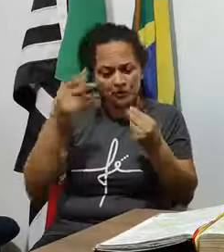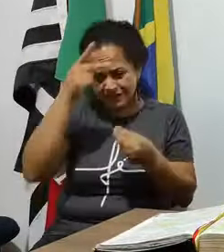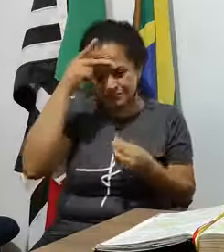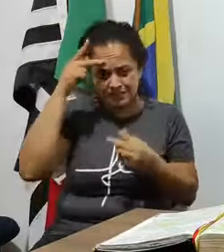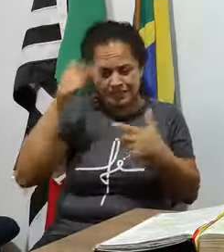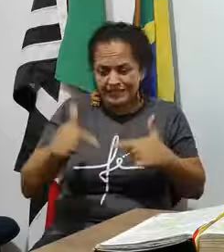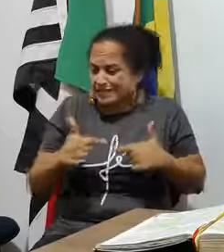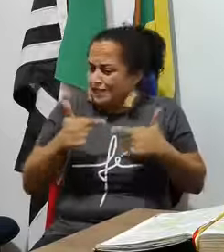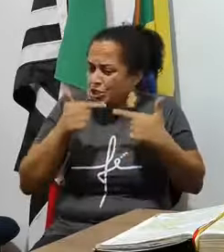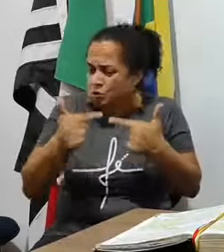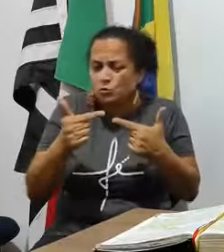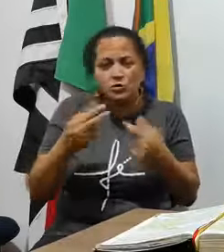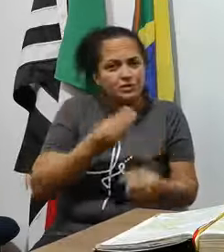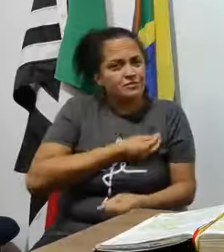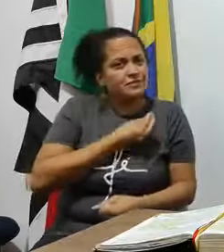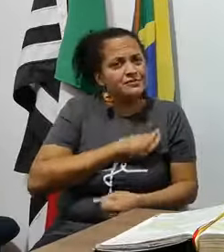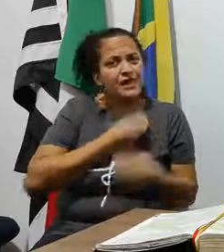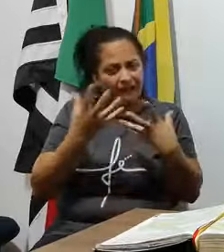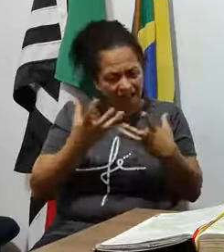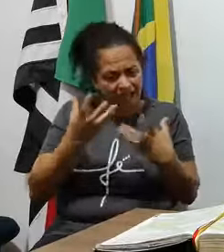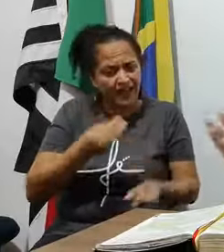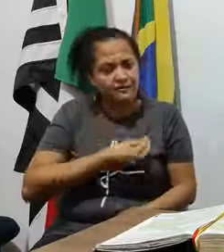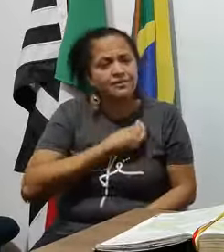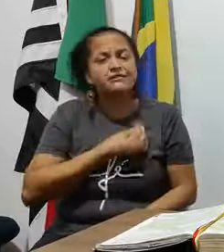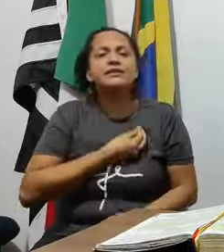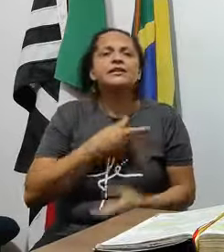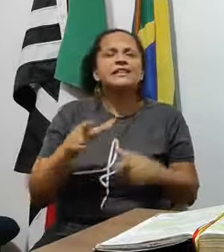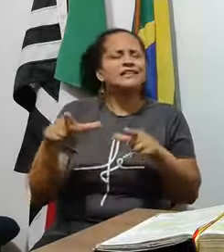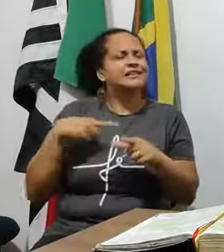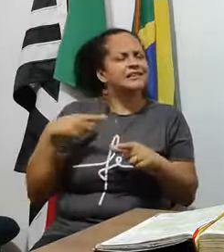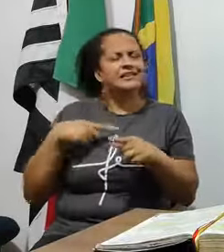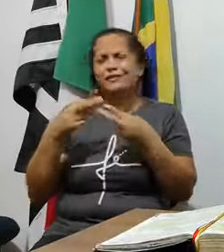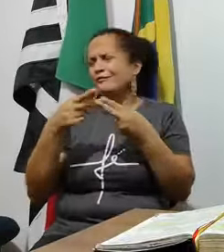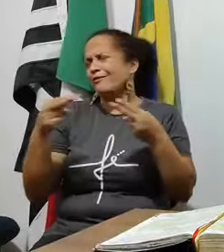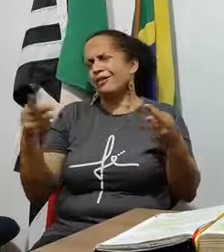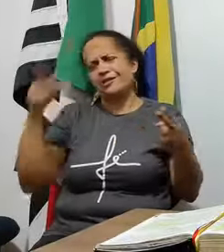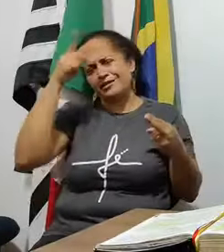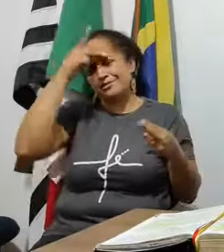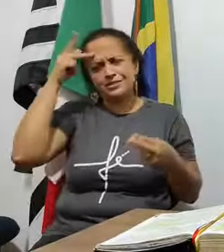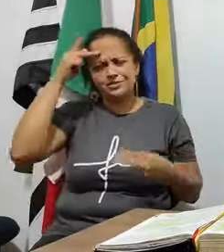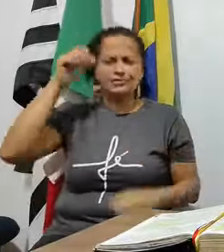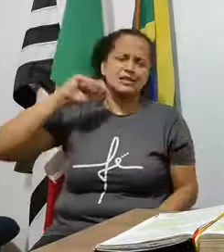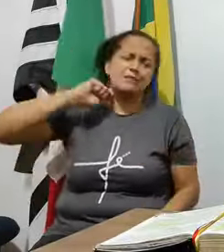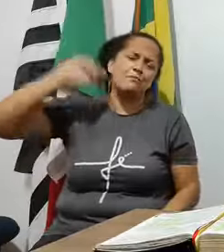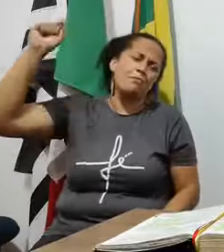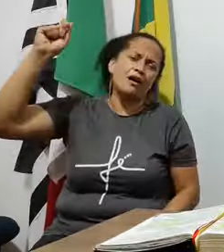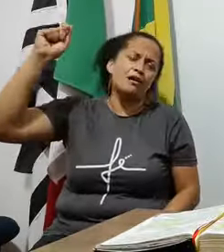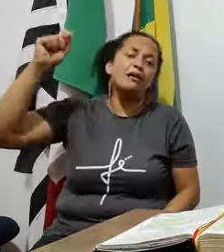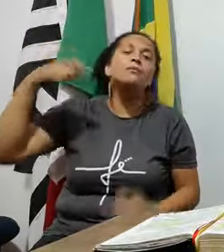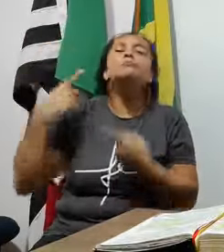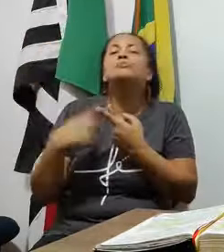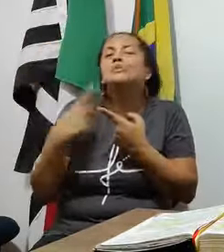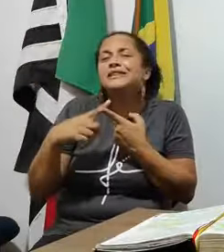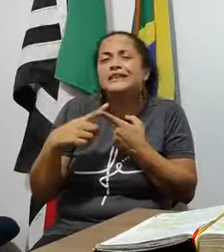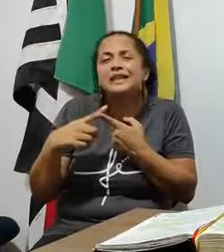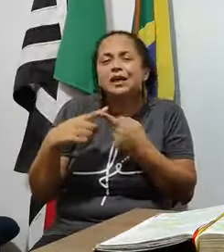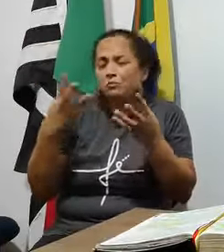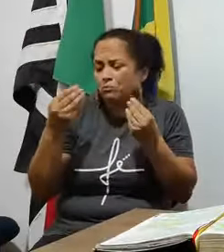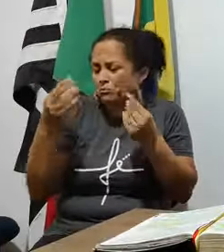pela vida, outros tiram a própria vida. De tanta opressão, de